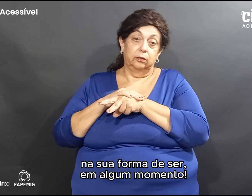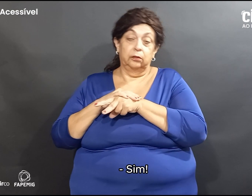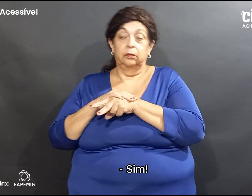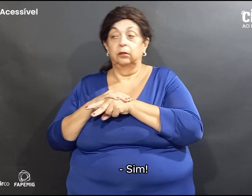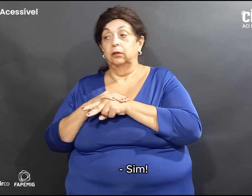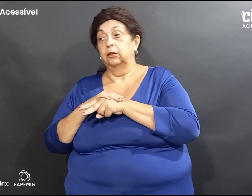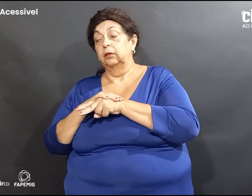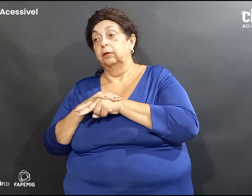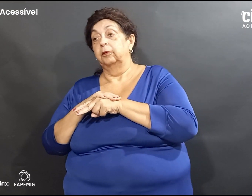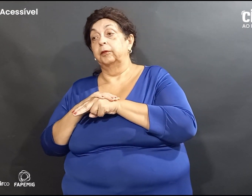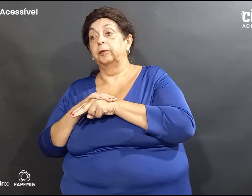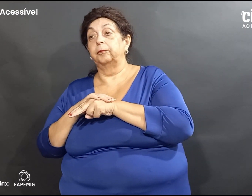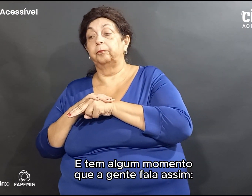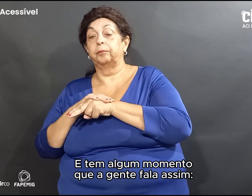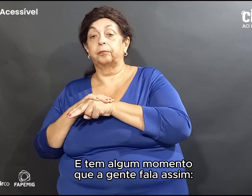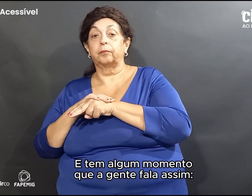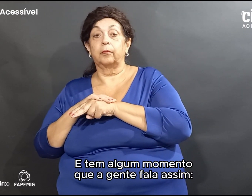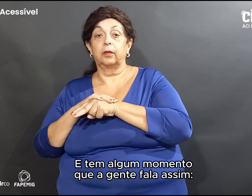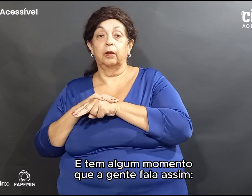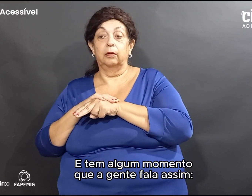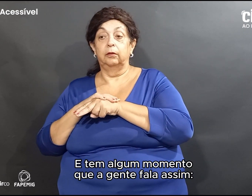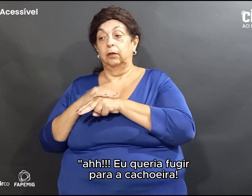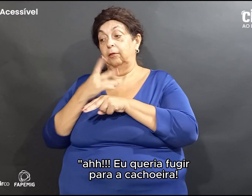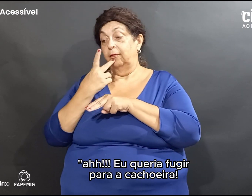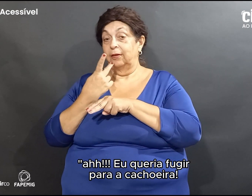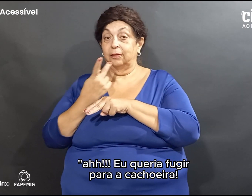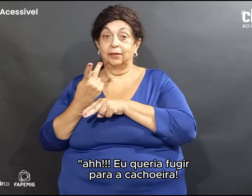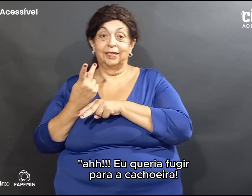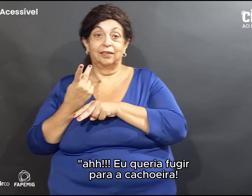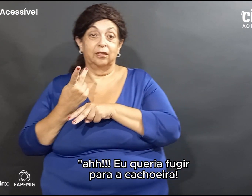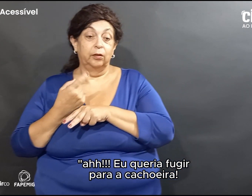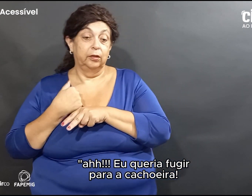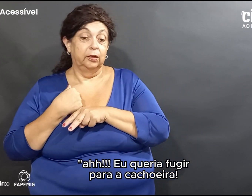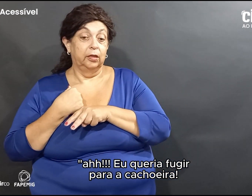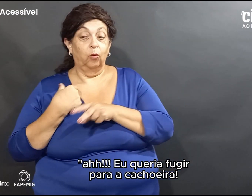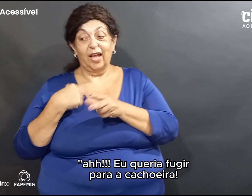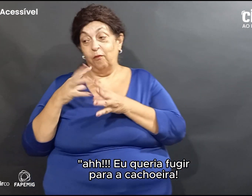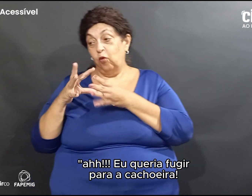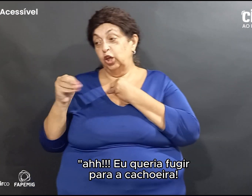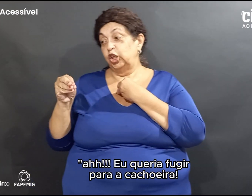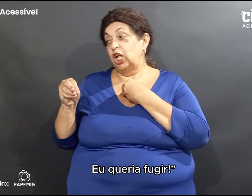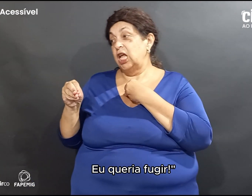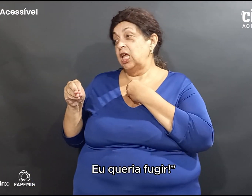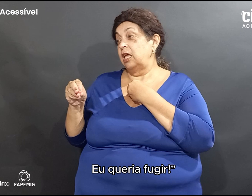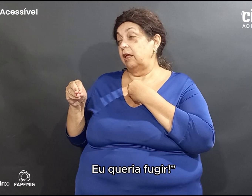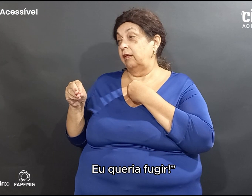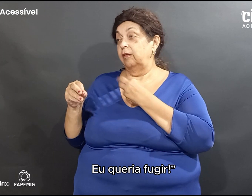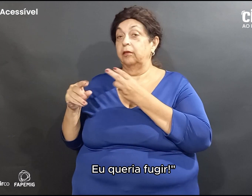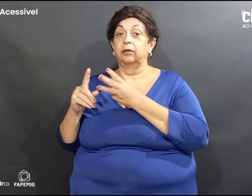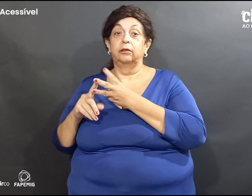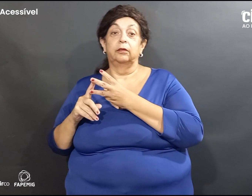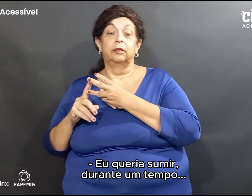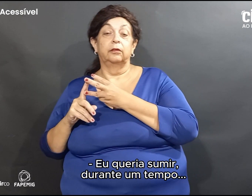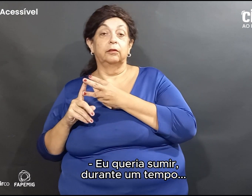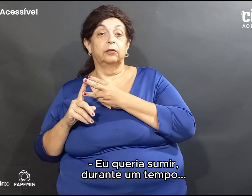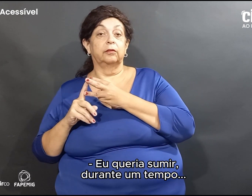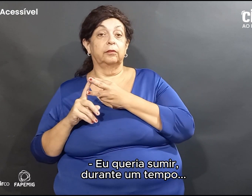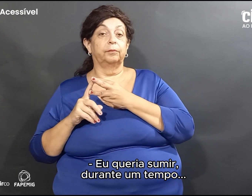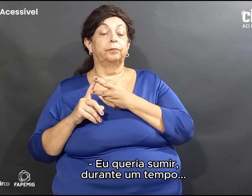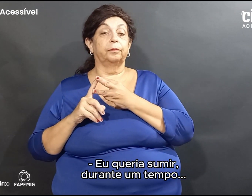Sim. Né? E tem algum momento que a gente fala assim, eu queria fugir pra cachoeira, eu queria fugir, Sim. né? Mulher no Queria mato, sumir